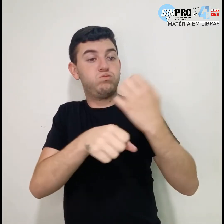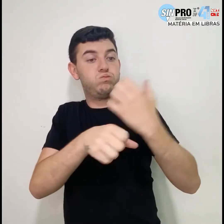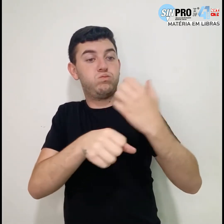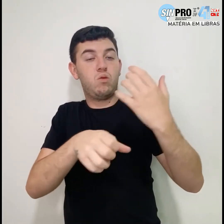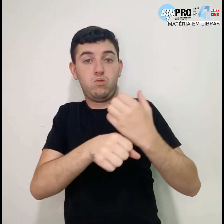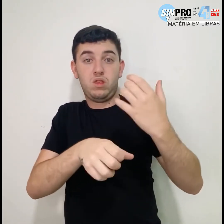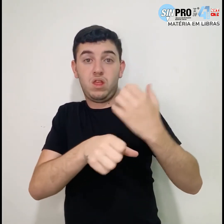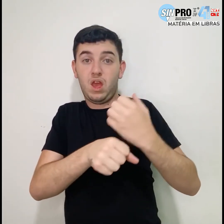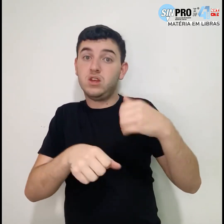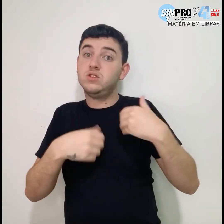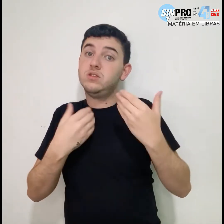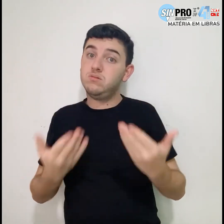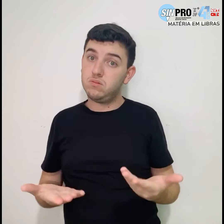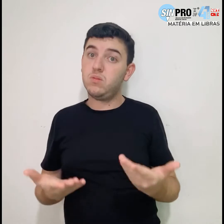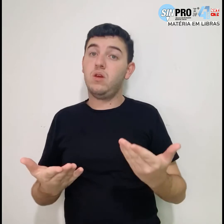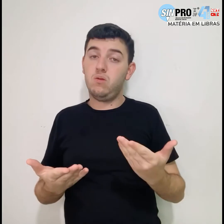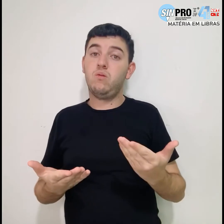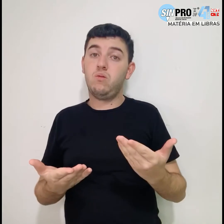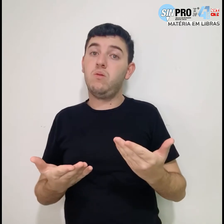como isso iniciou e permanece errado,